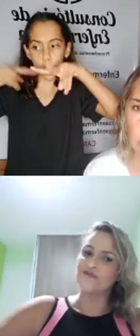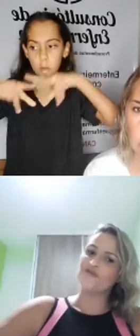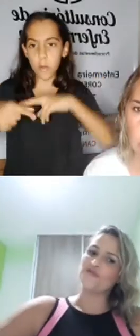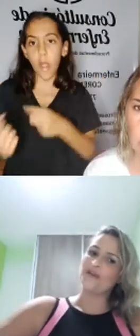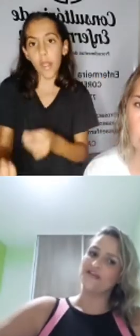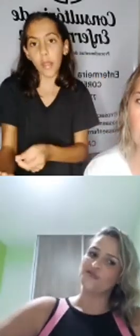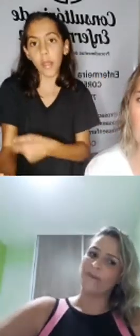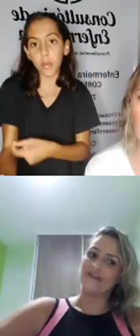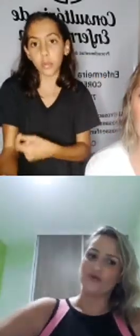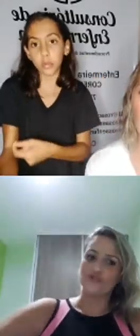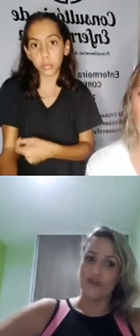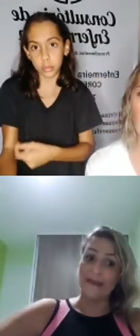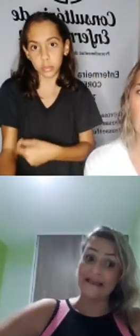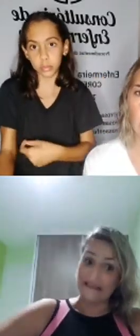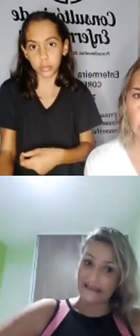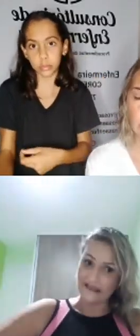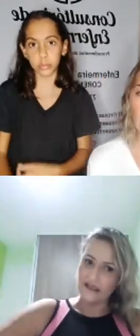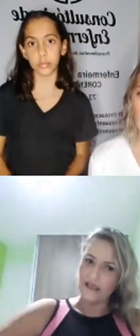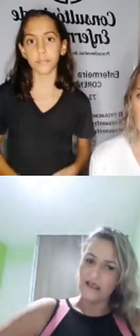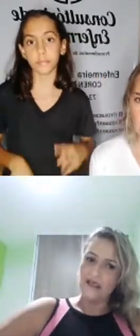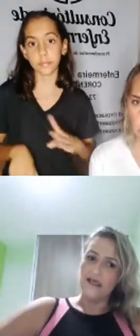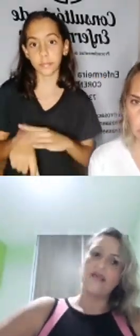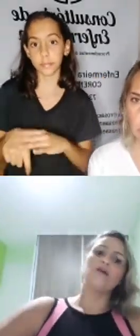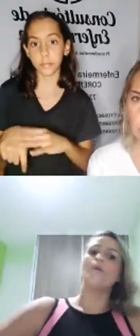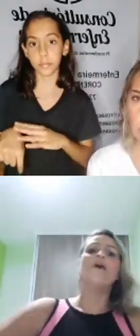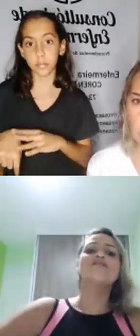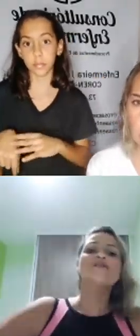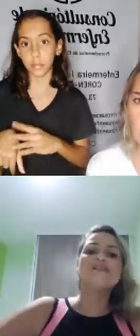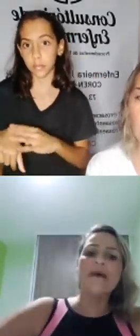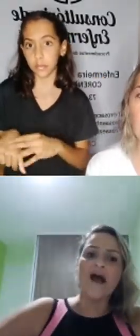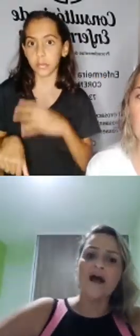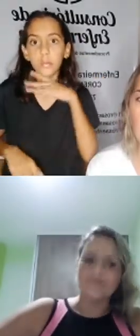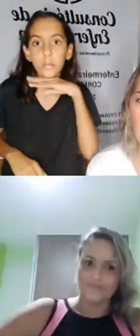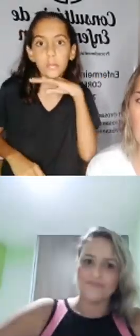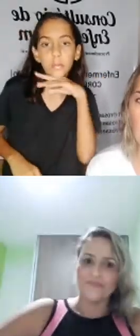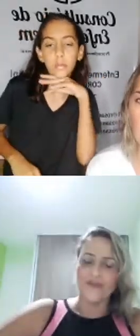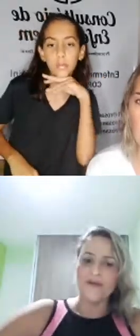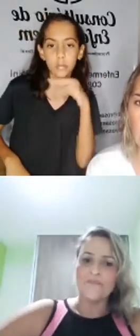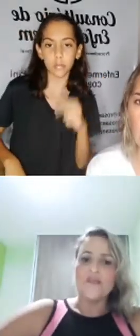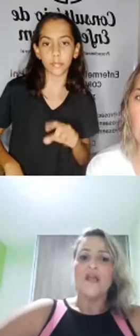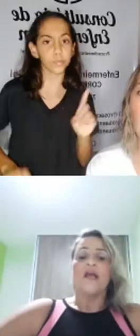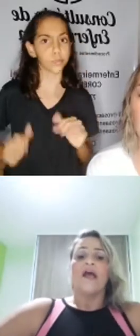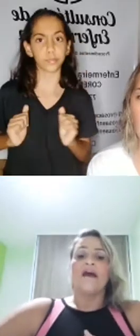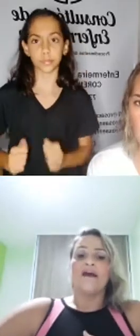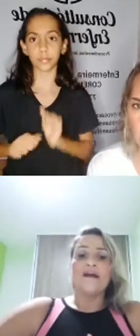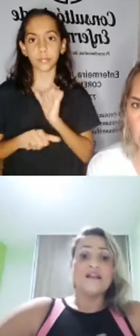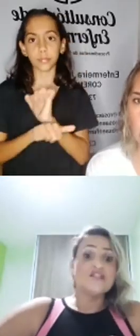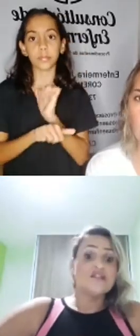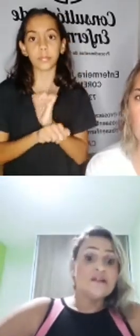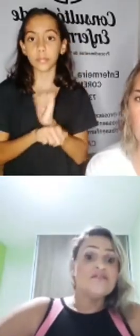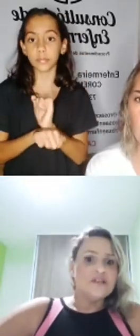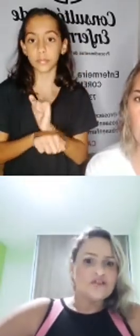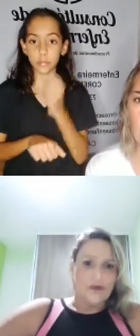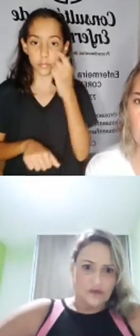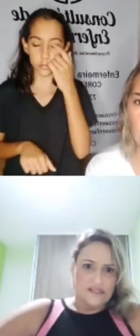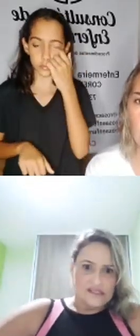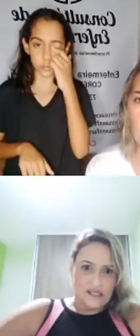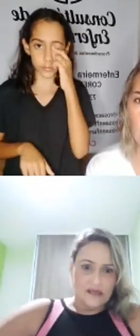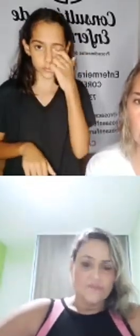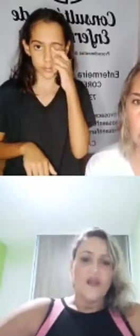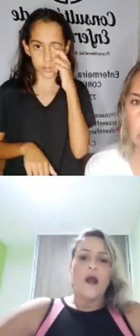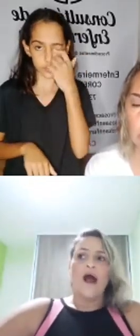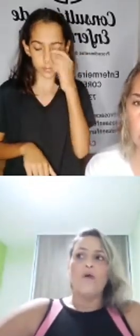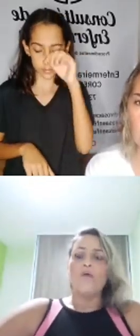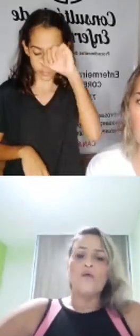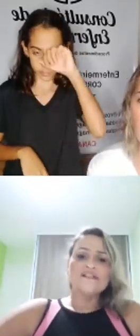tratando de suspeita de uma patologia maligna, eu não posso esperar, né? E a gente tem visto